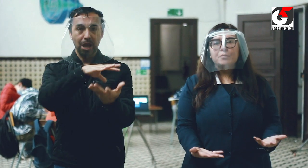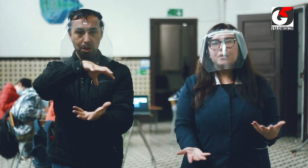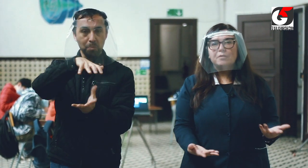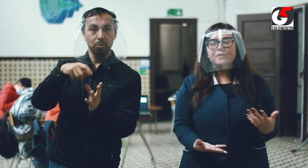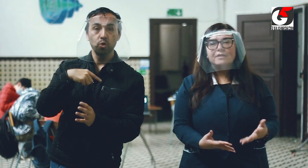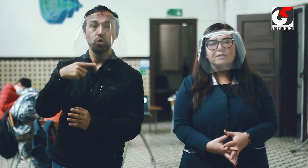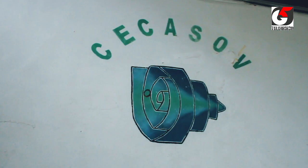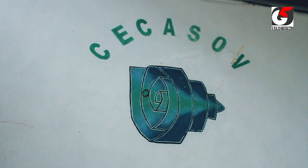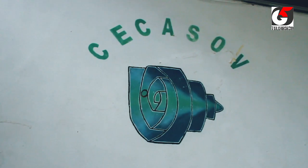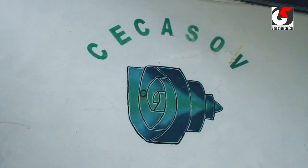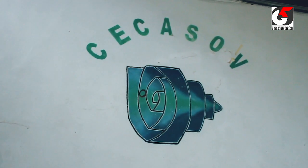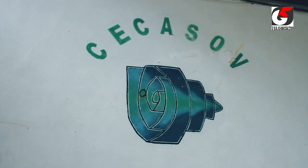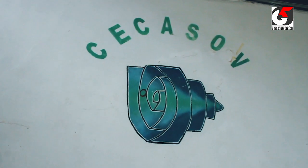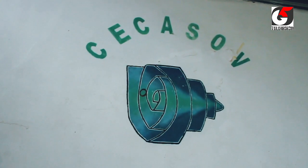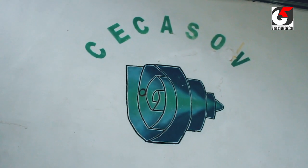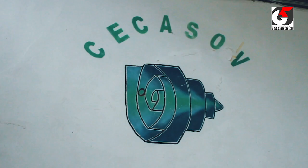cosas que puedan enfrentar.